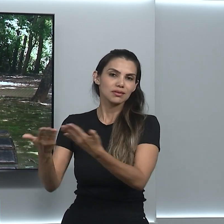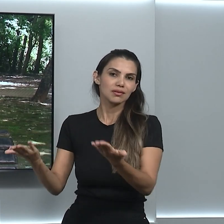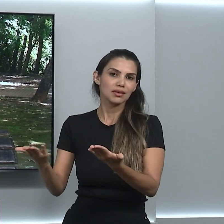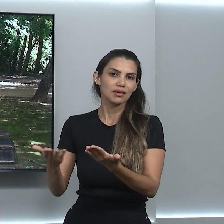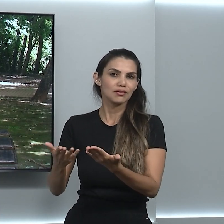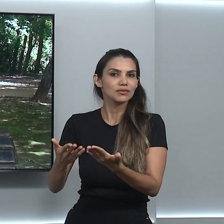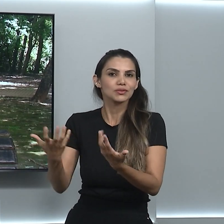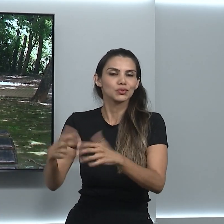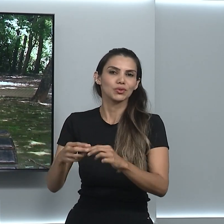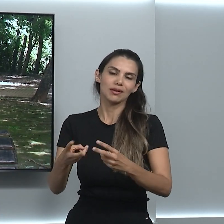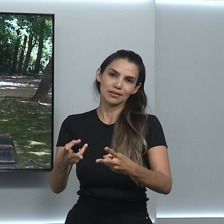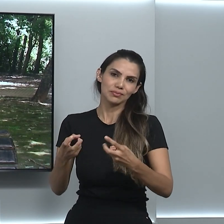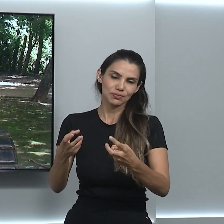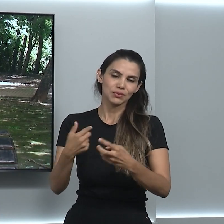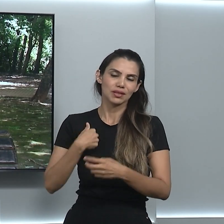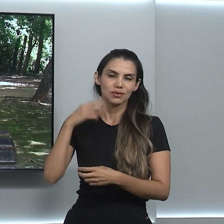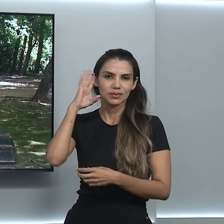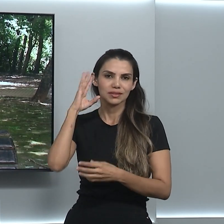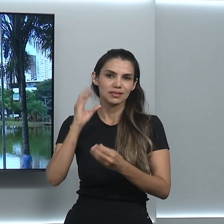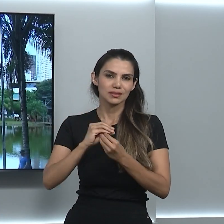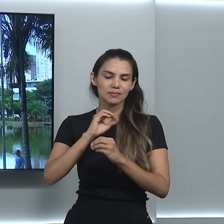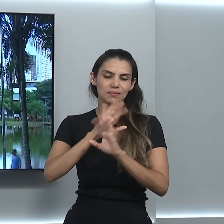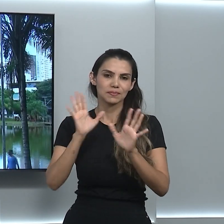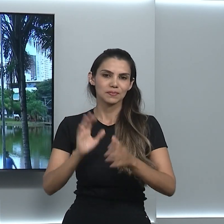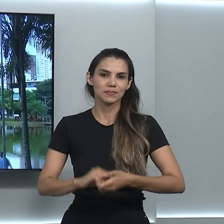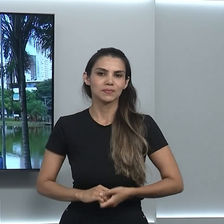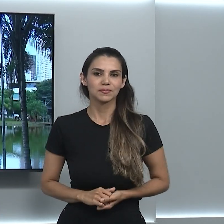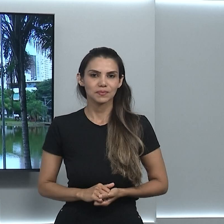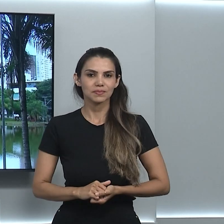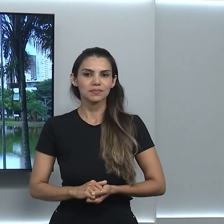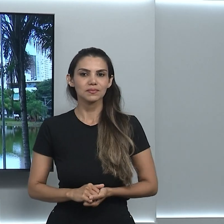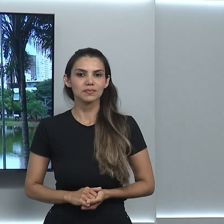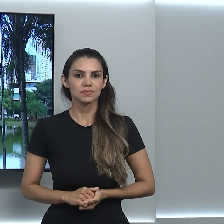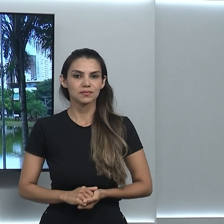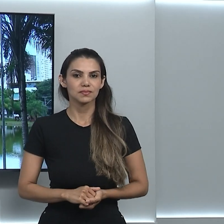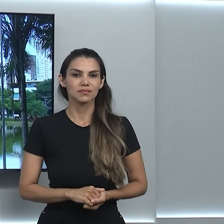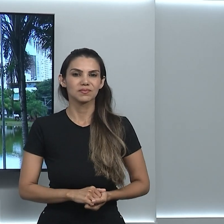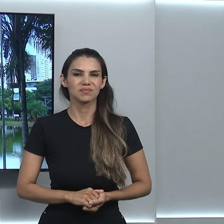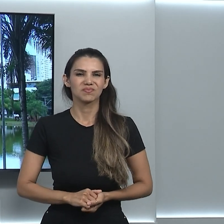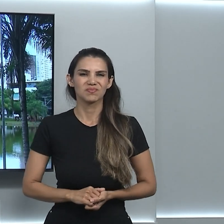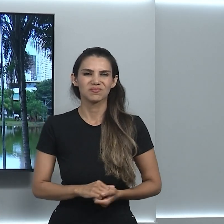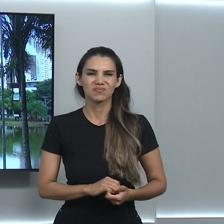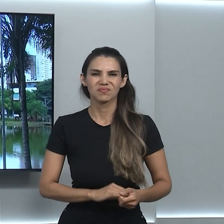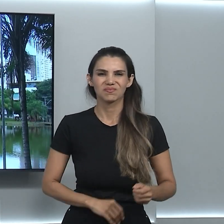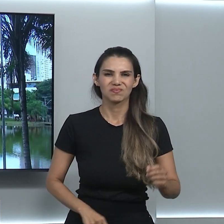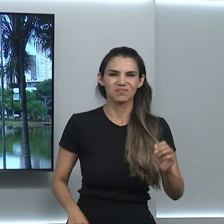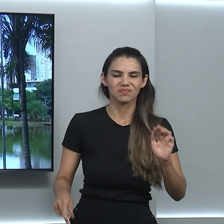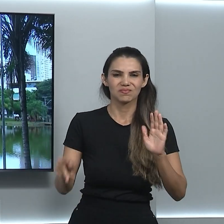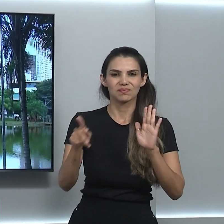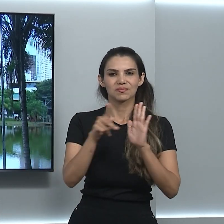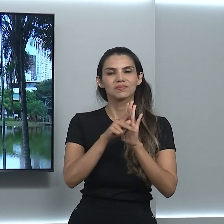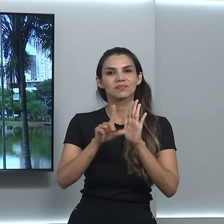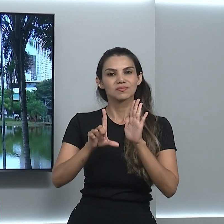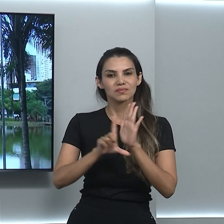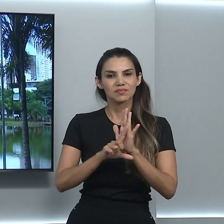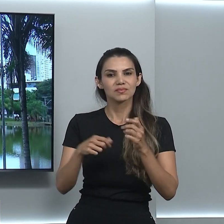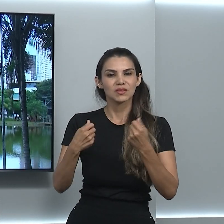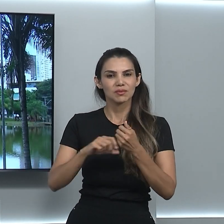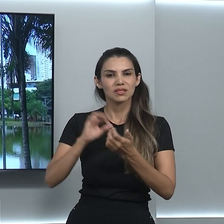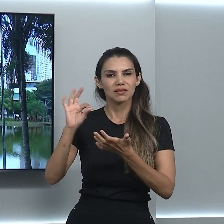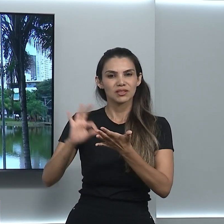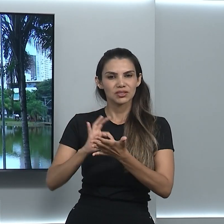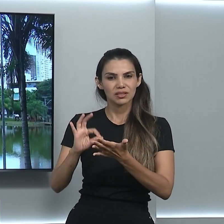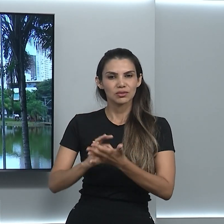Então, eu super entendo essas demandas. A PEC, que precisava de no mínimo 171 assinaturas para ser protocolada na